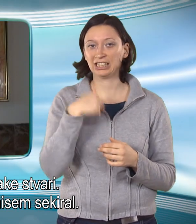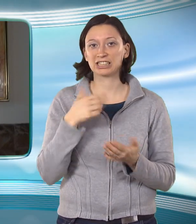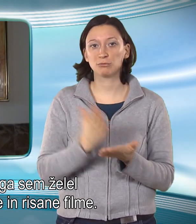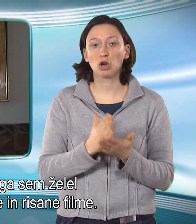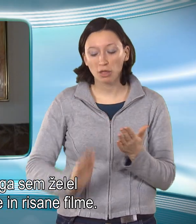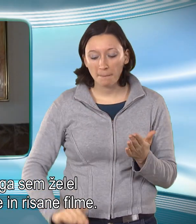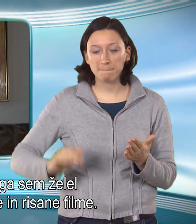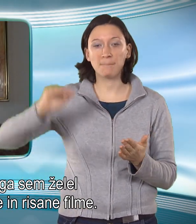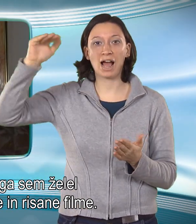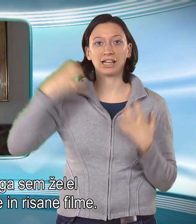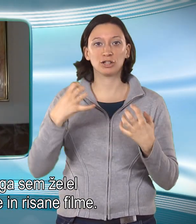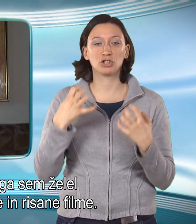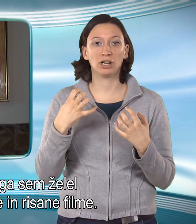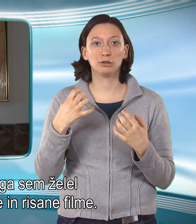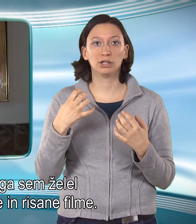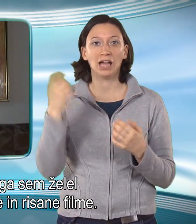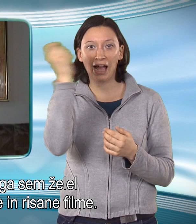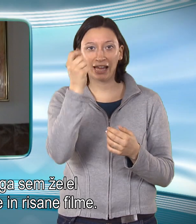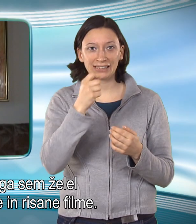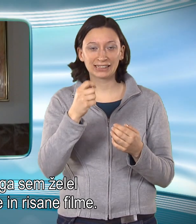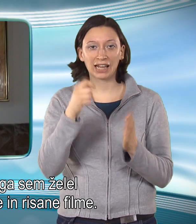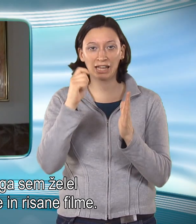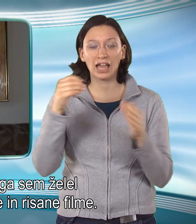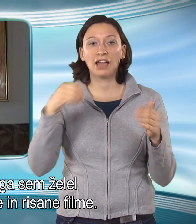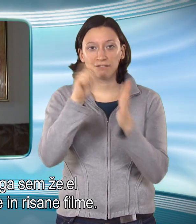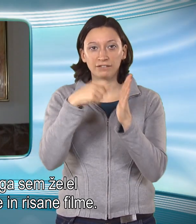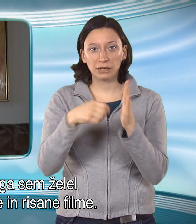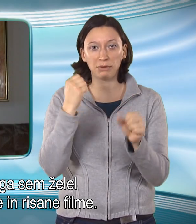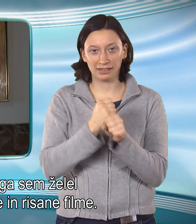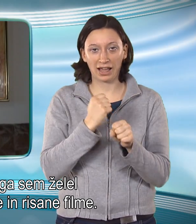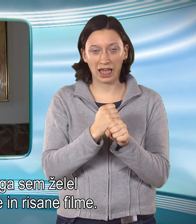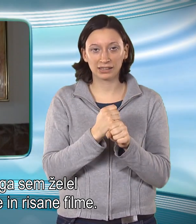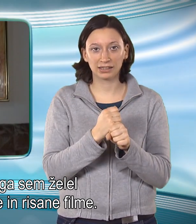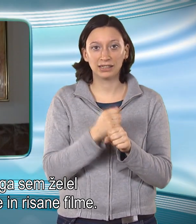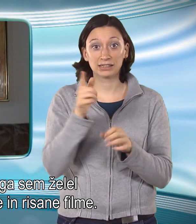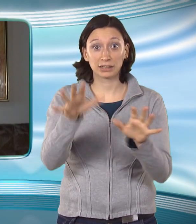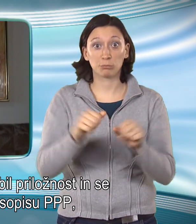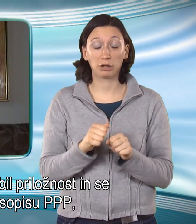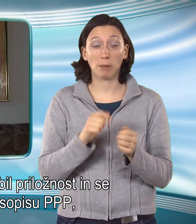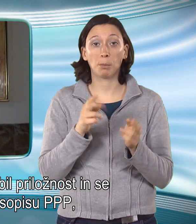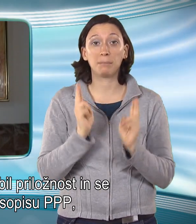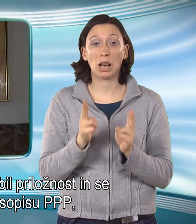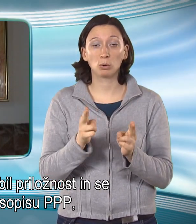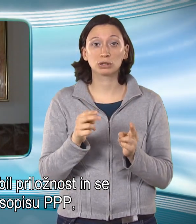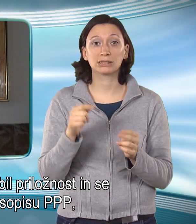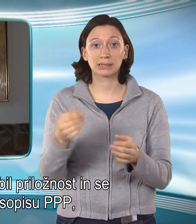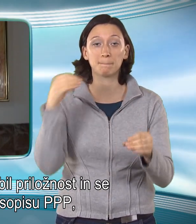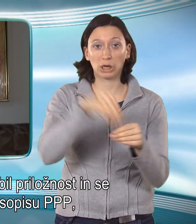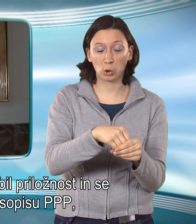od malega hotel stripe oziroma risane filme delati in sem pograbil takrat priložnost, sem se priključil